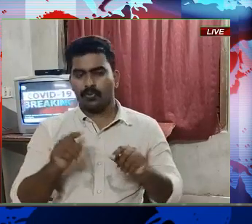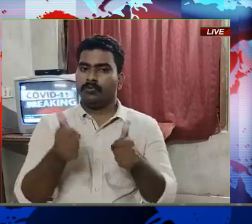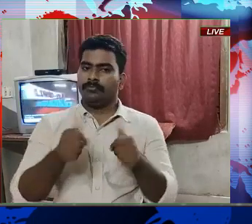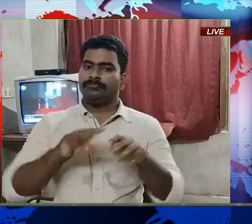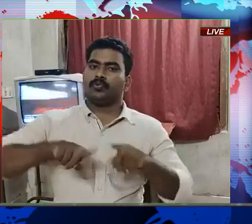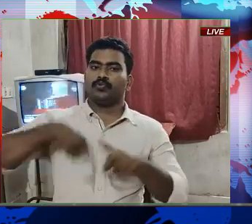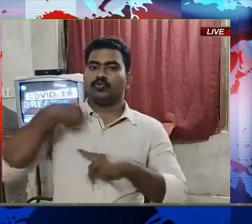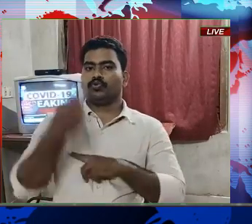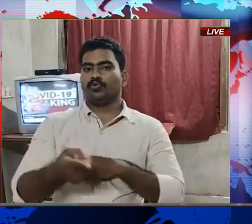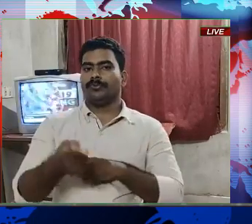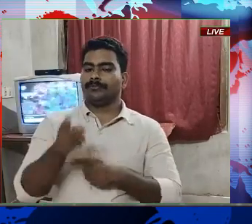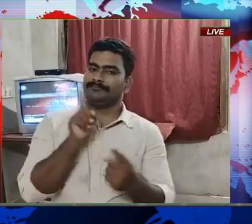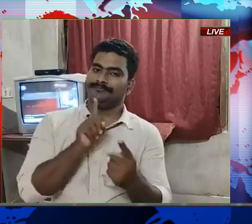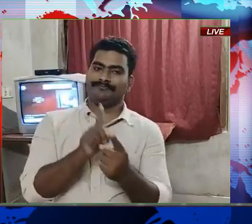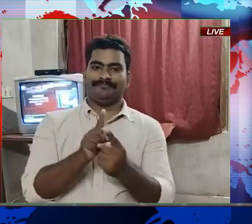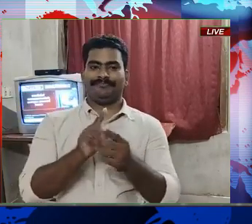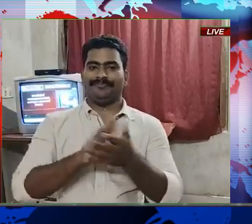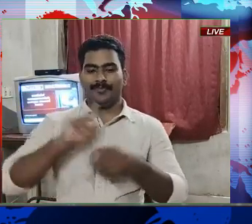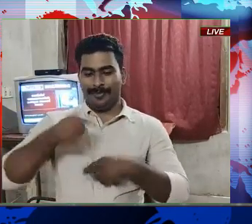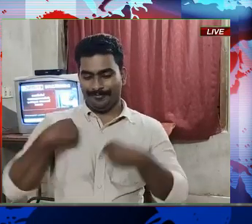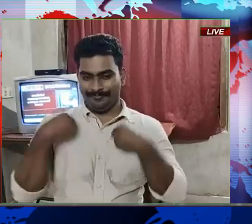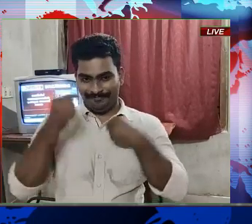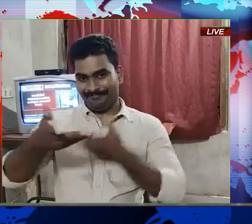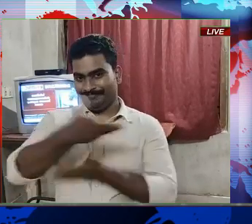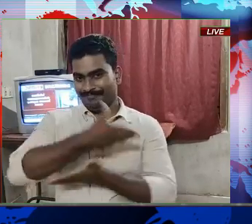അത് ആവശ്യമായ നടപടി എടുത്തിട്ടുണ്ടാകും.